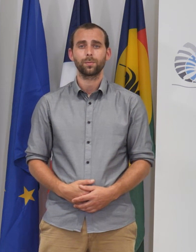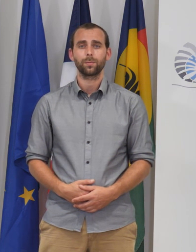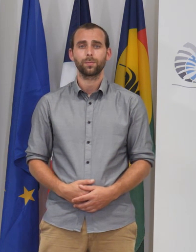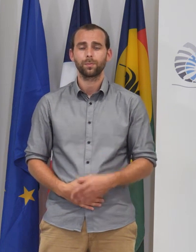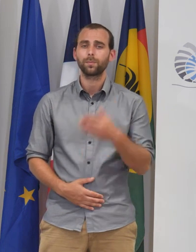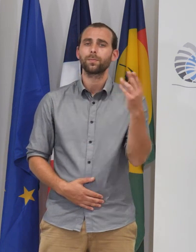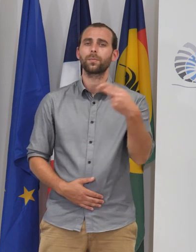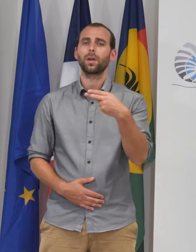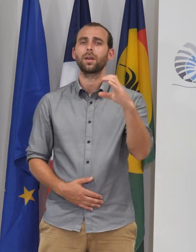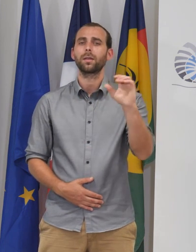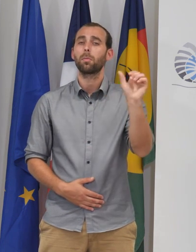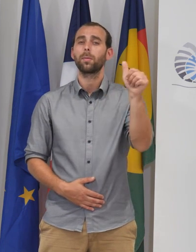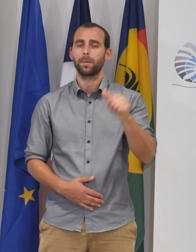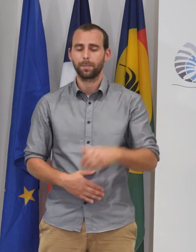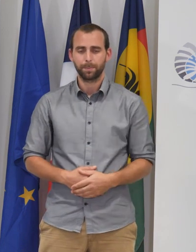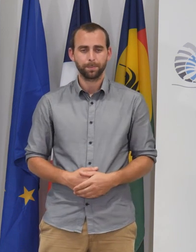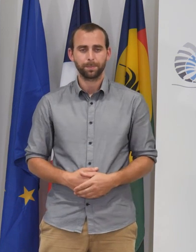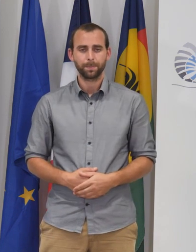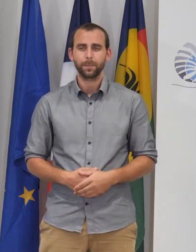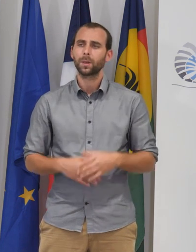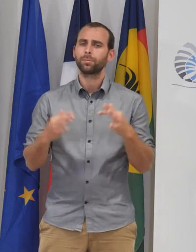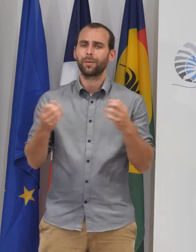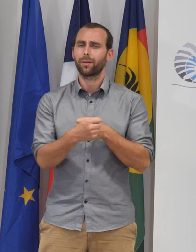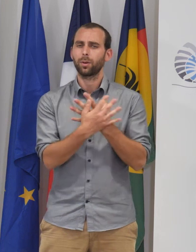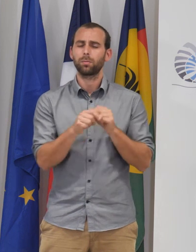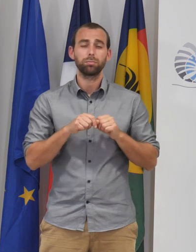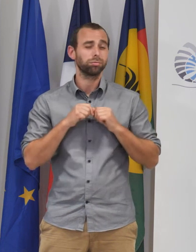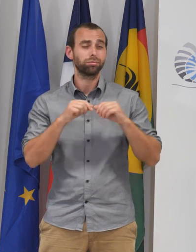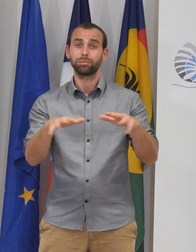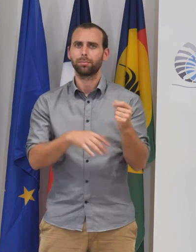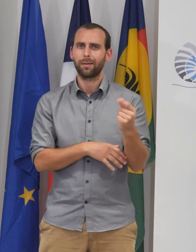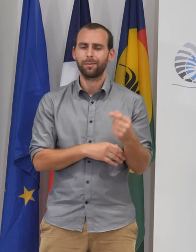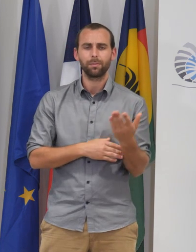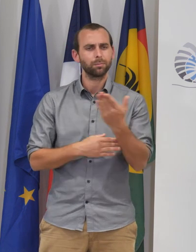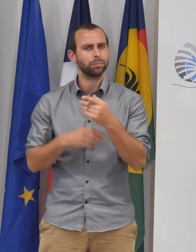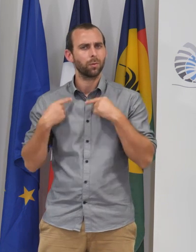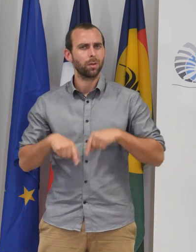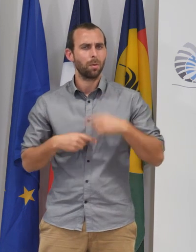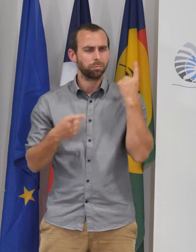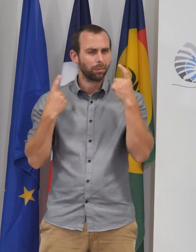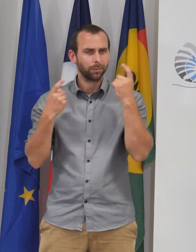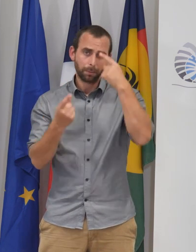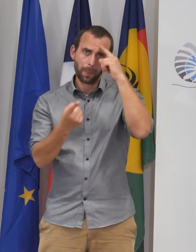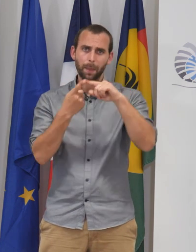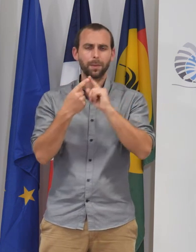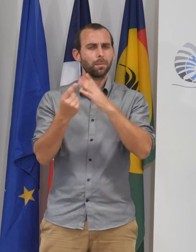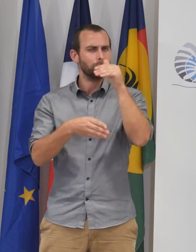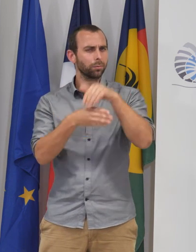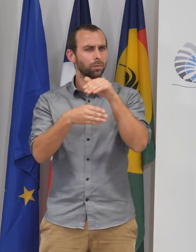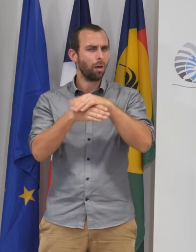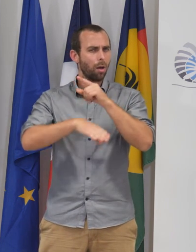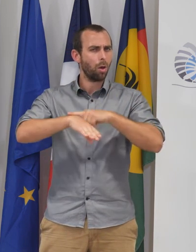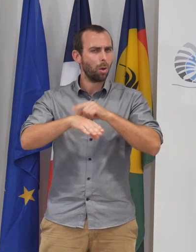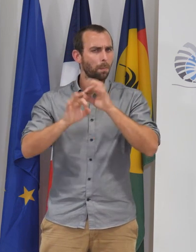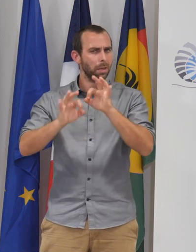Martin Chamasson, c'est première. Compte tenu justement de la vitesse de propagation du virus, est-ce qu'il y a une réflexion au niveau du gouvernement sur un éventuel couvre-feu? Alors, je ne vais pas vous